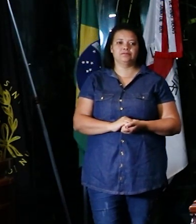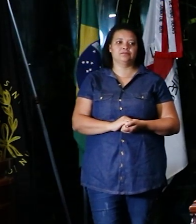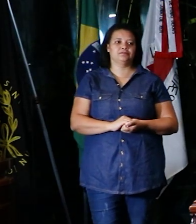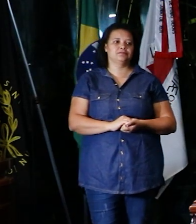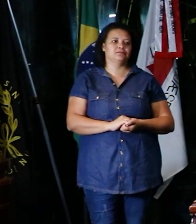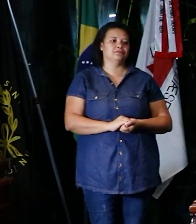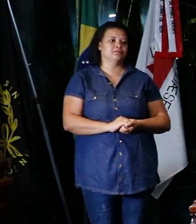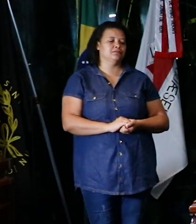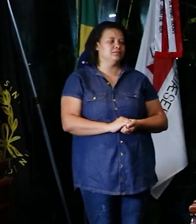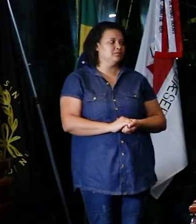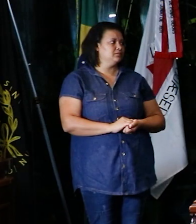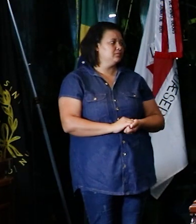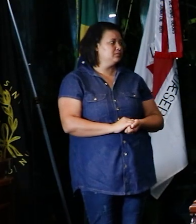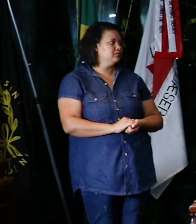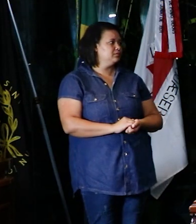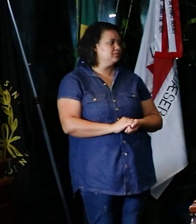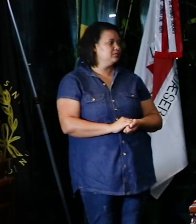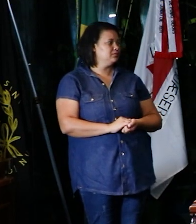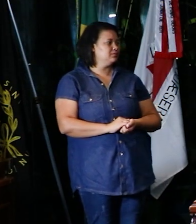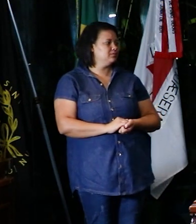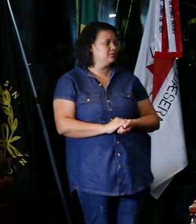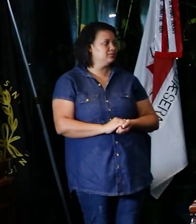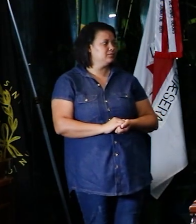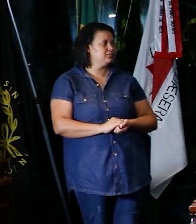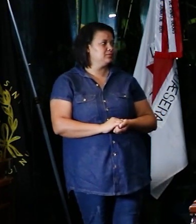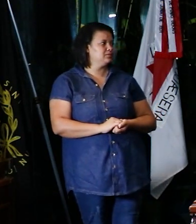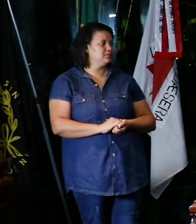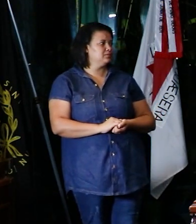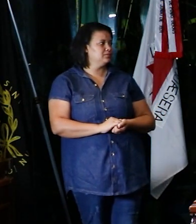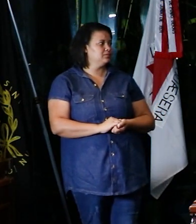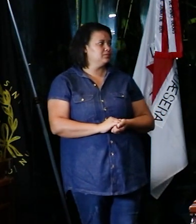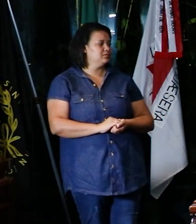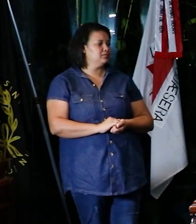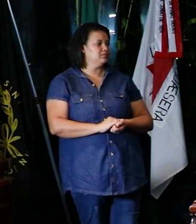favor. Obrigado.